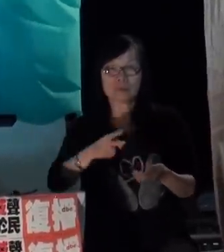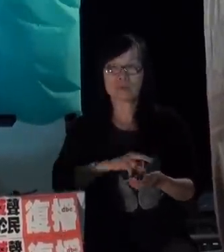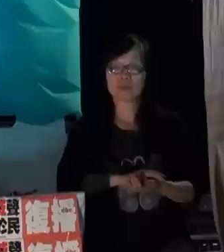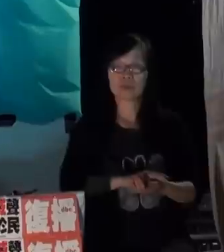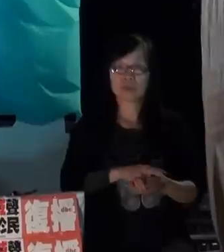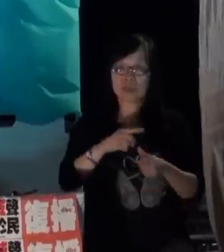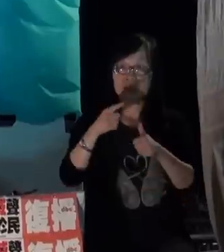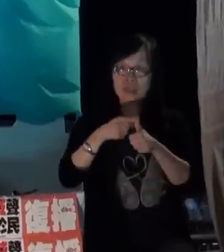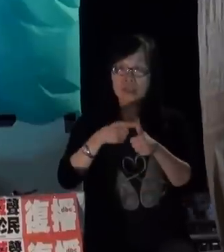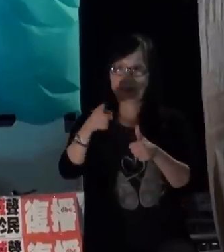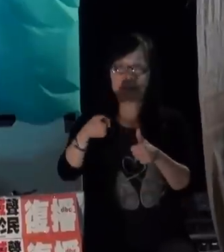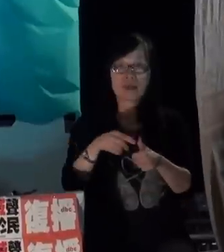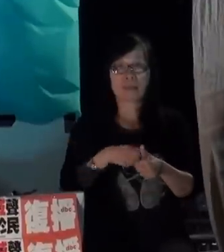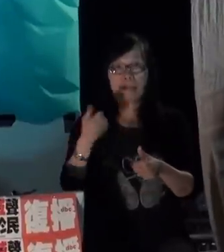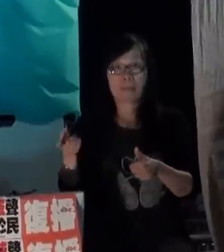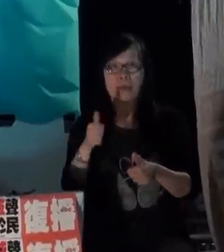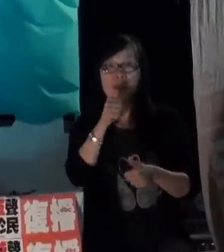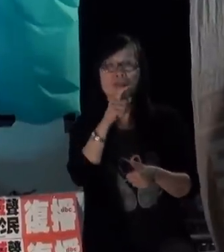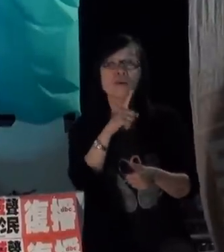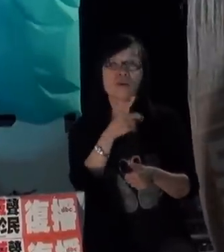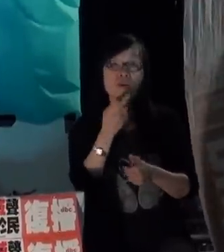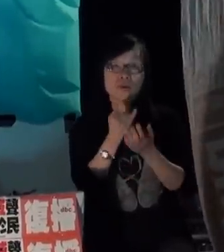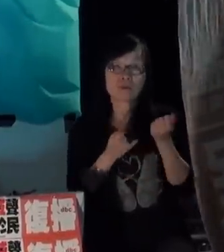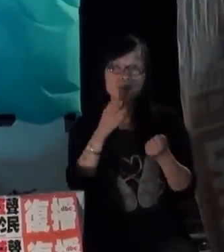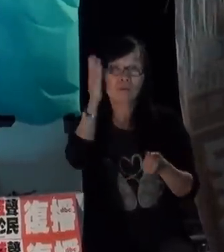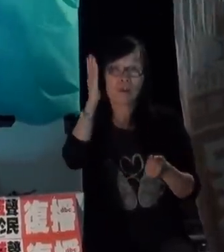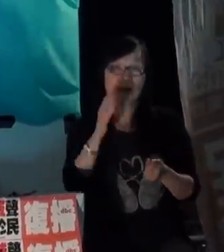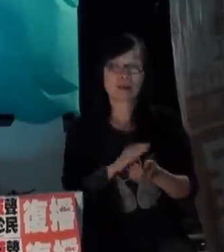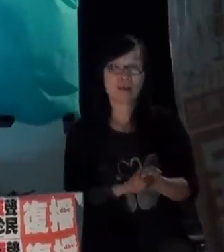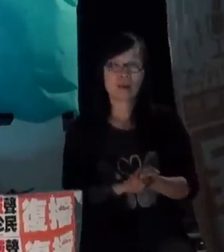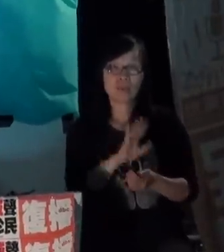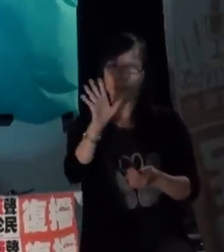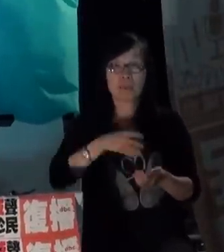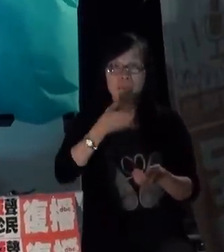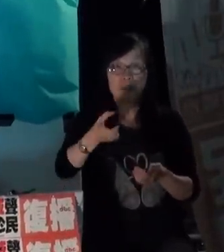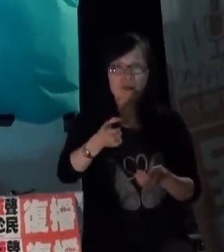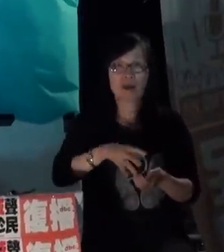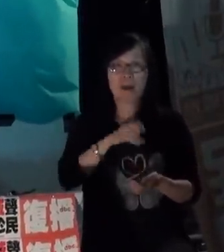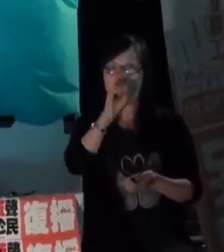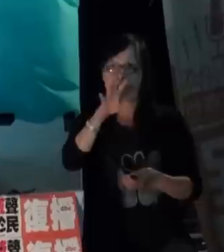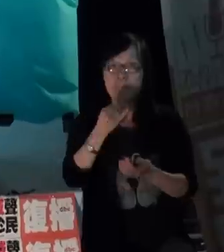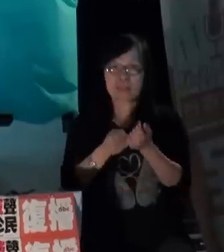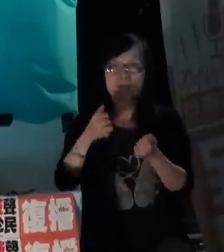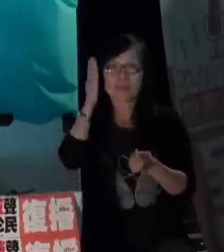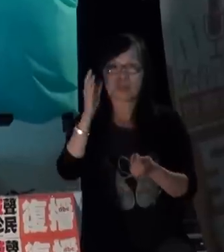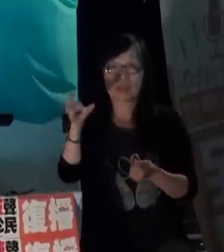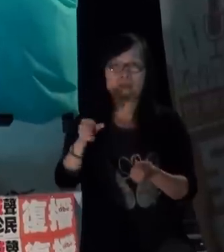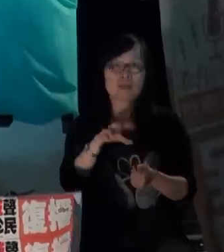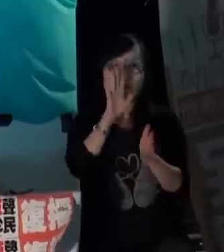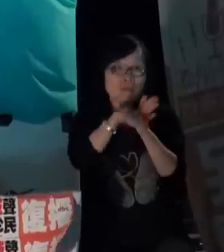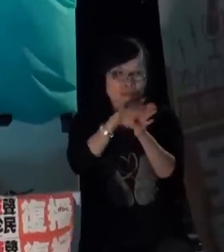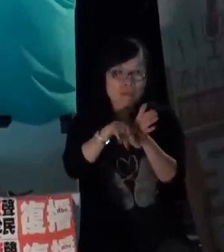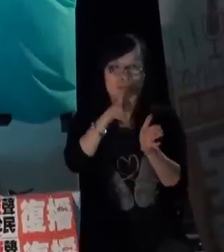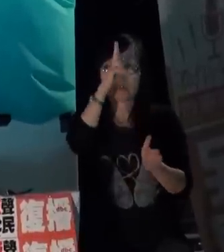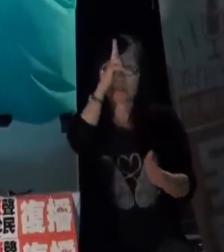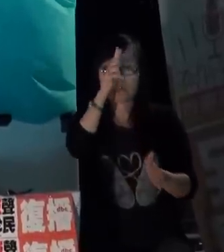之後，佢第一閉係個仔啦，會唔會唔俾翻佢啦？會唔會敗咗家啦？如果問個仔攞翻之後，就變咗呃政府啦。 好多